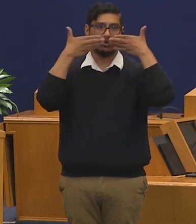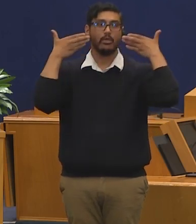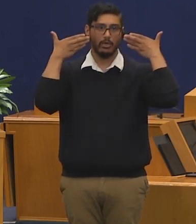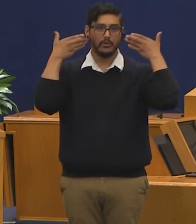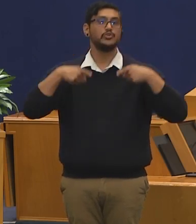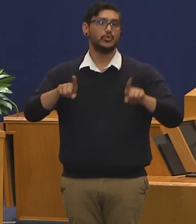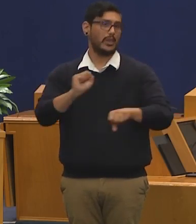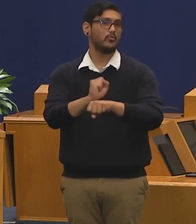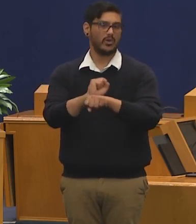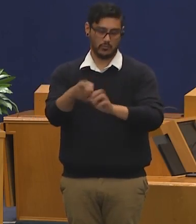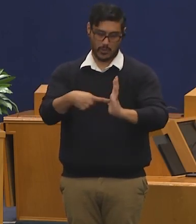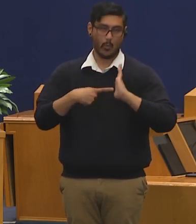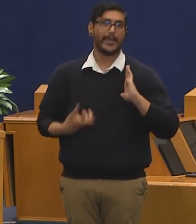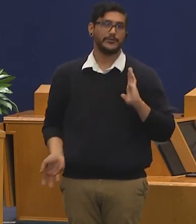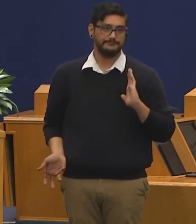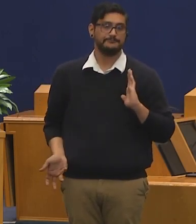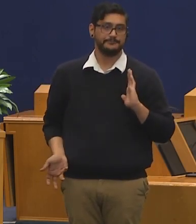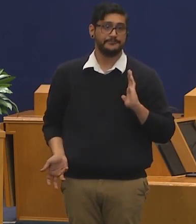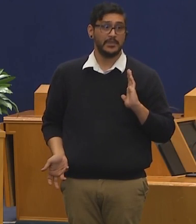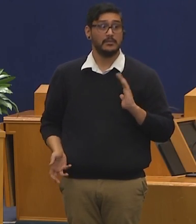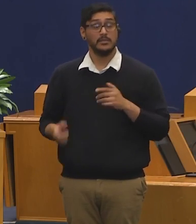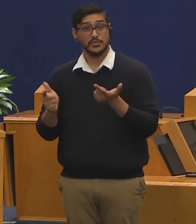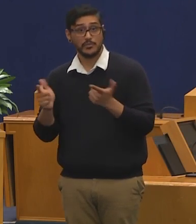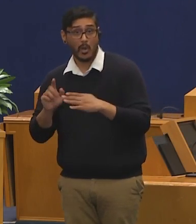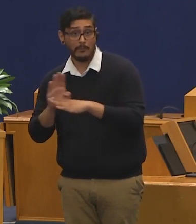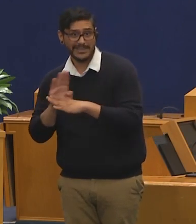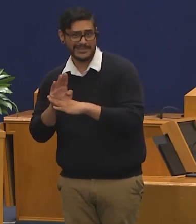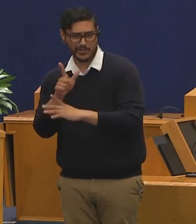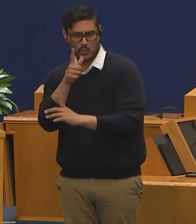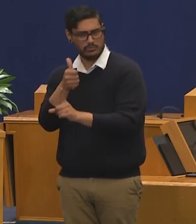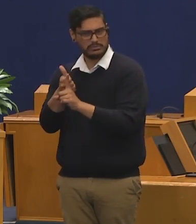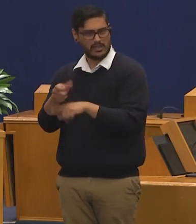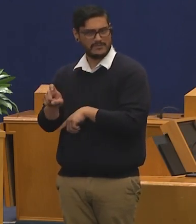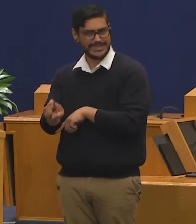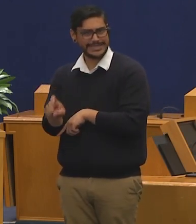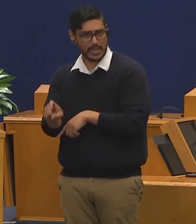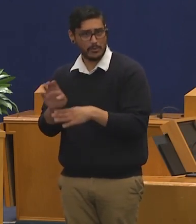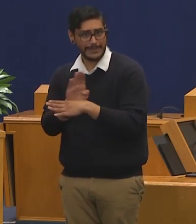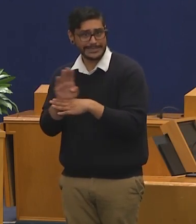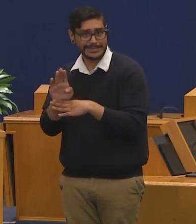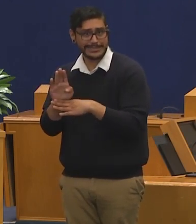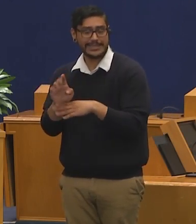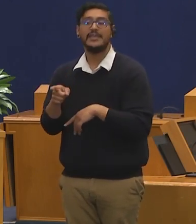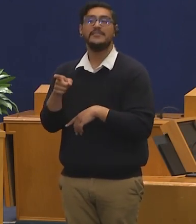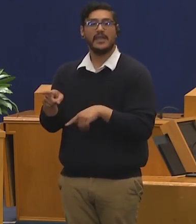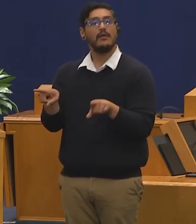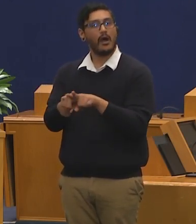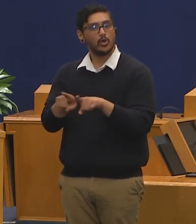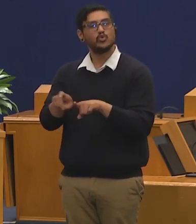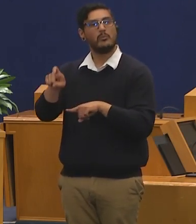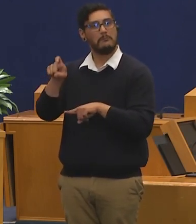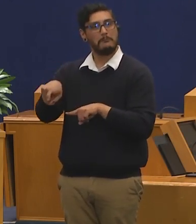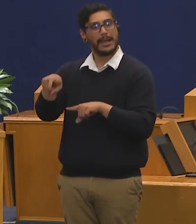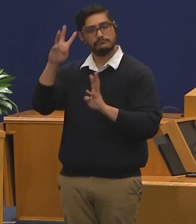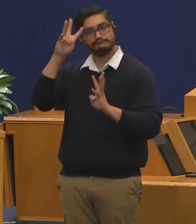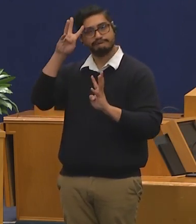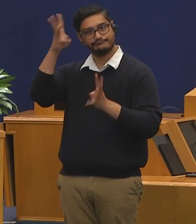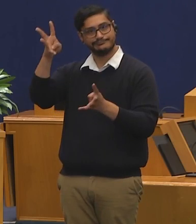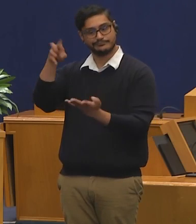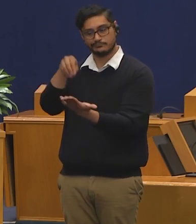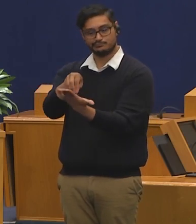tareas. Las empresas esenciales también deberán proporcionar un plan y